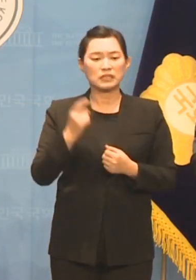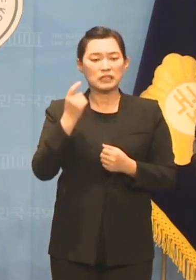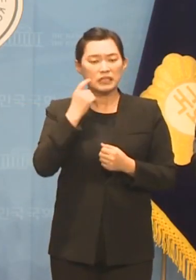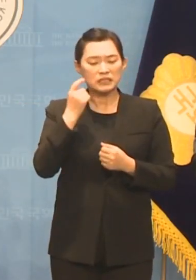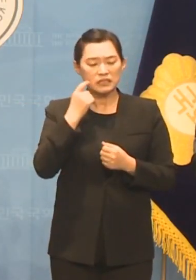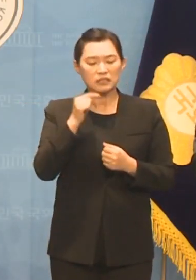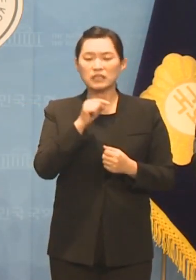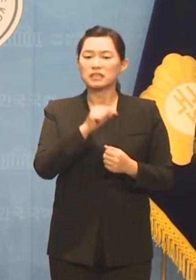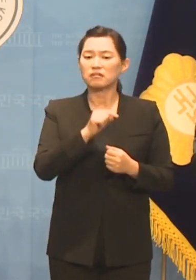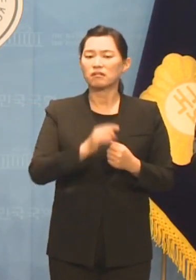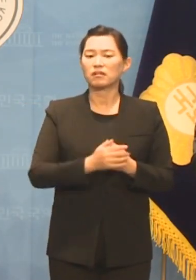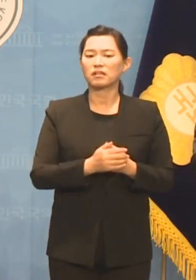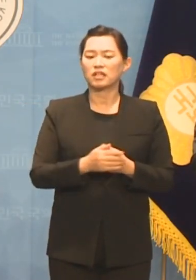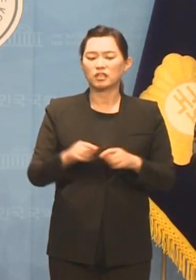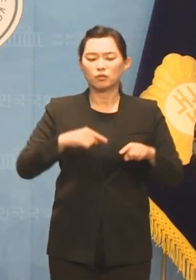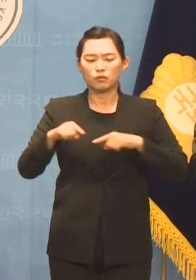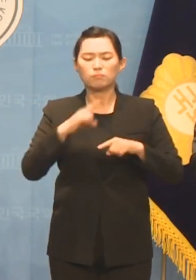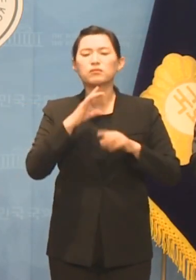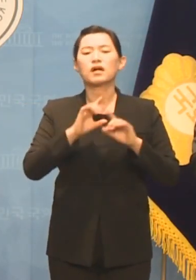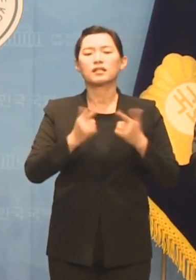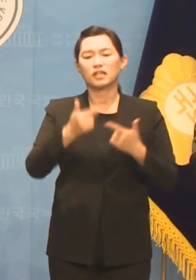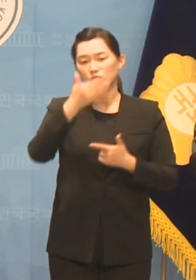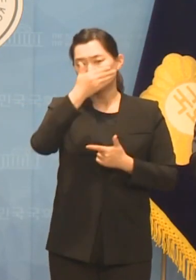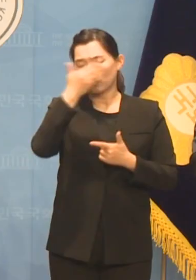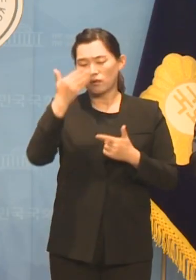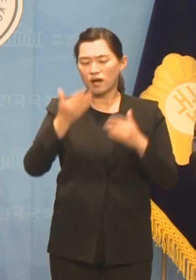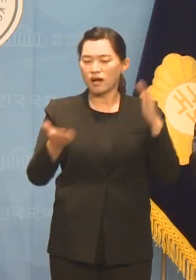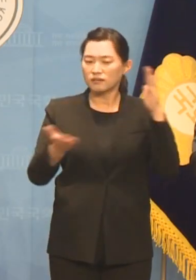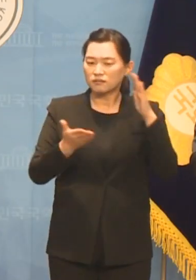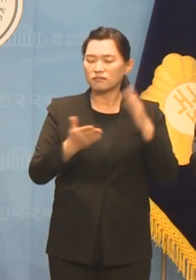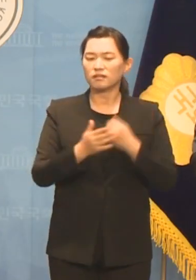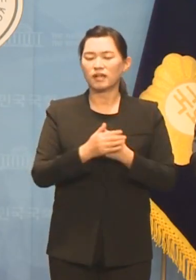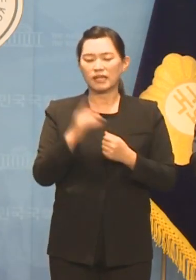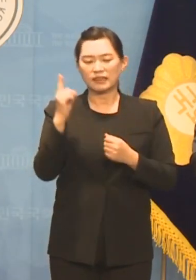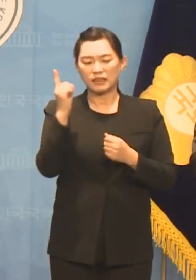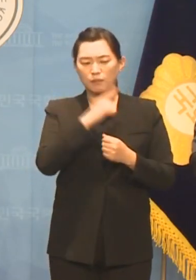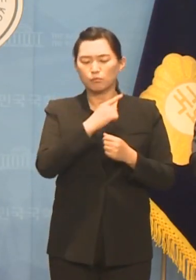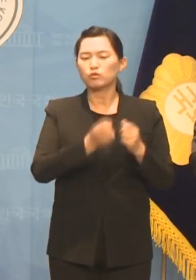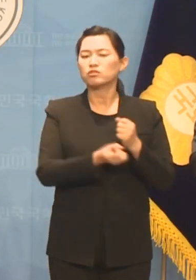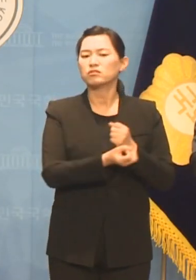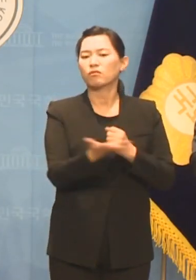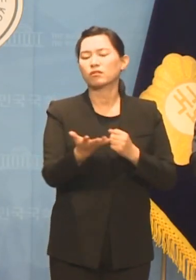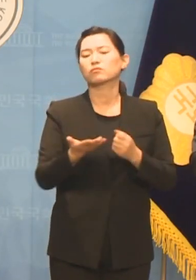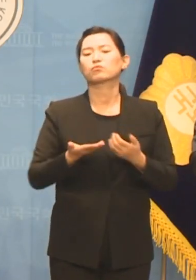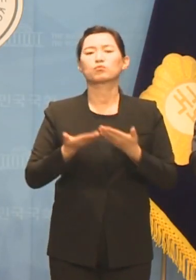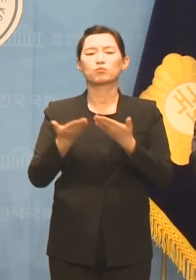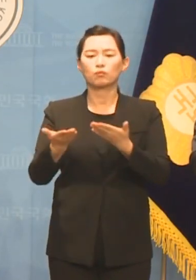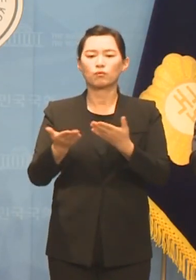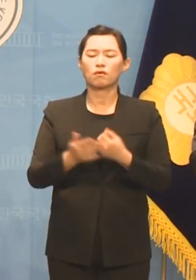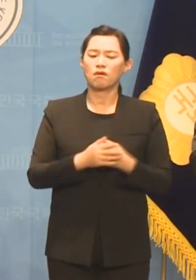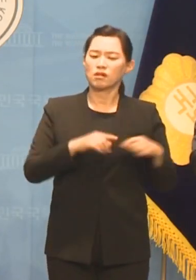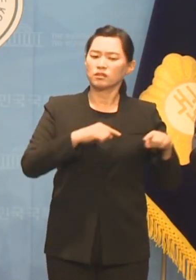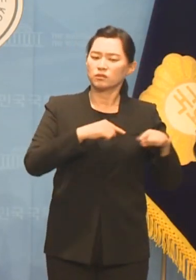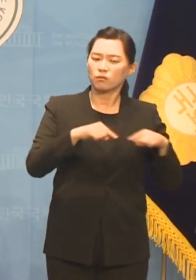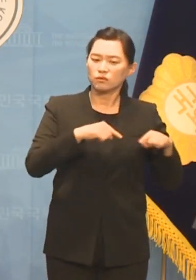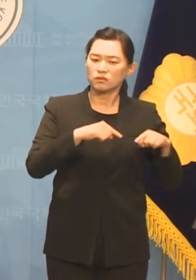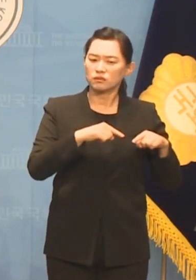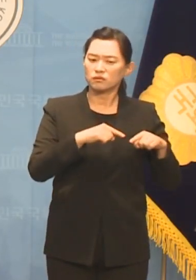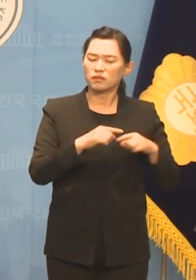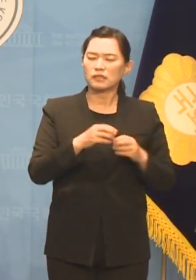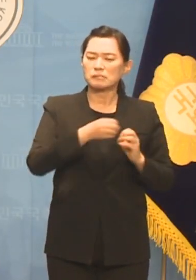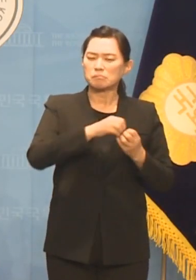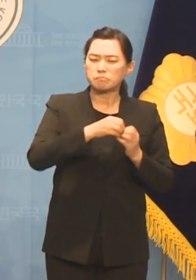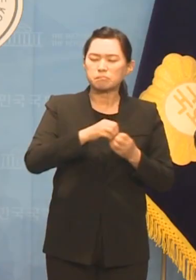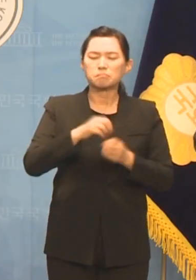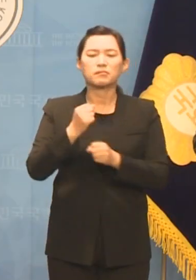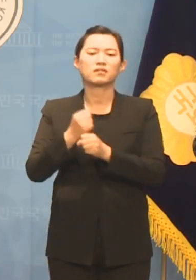단순히 정치적 공세를 넘어서 청소년들에게까지 악영향을 미치며 정치적 왜곡을